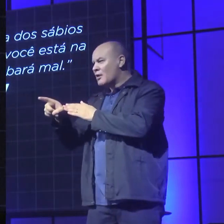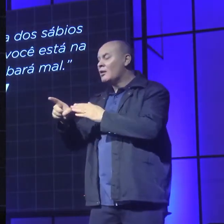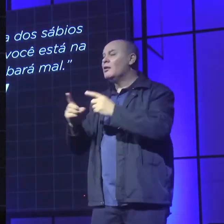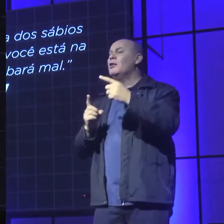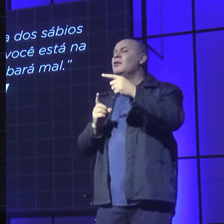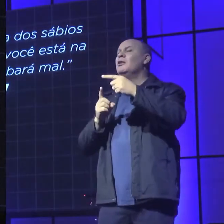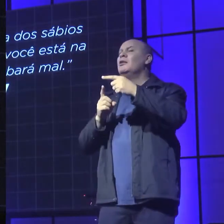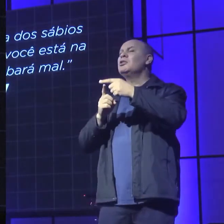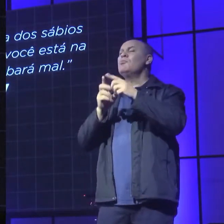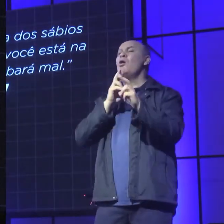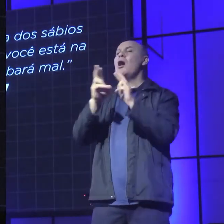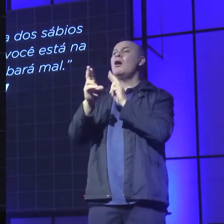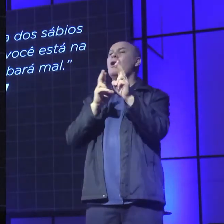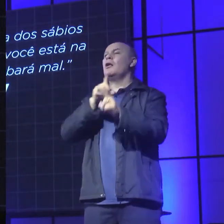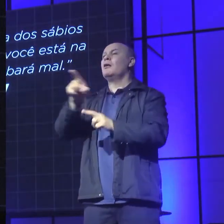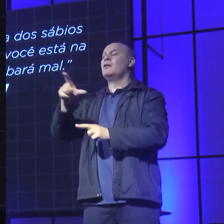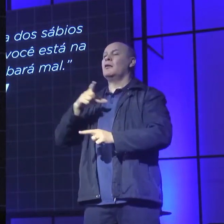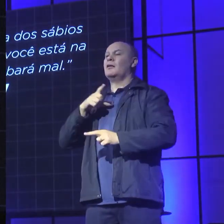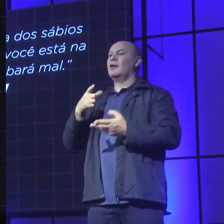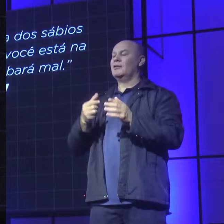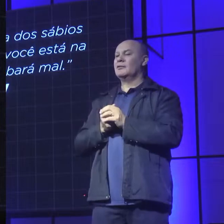se relaciona?